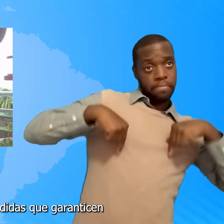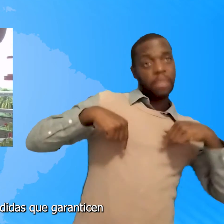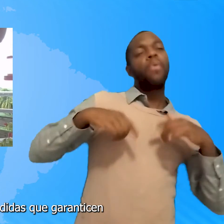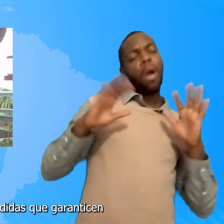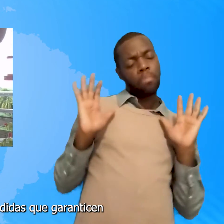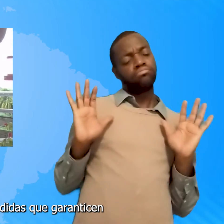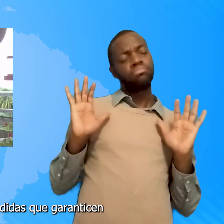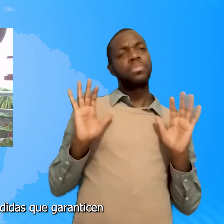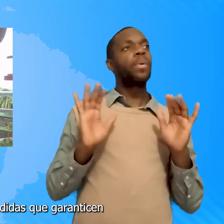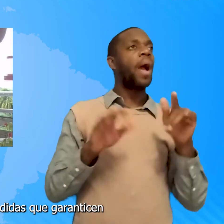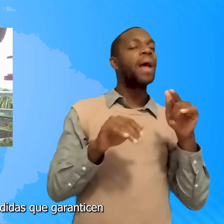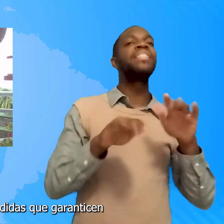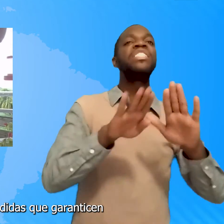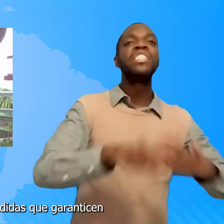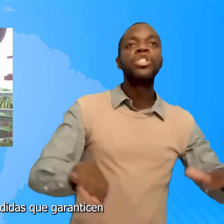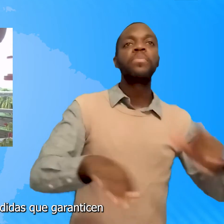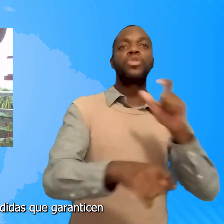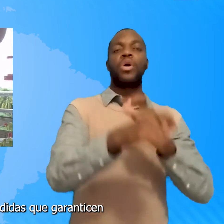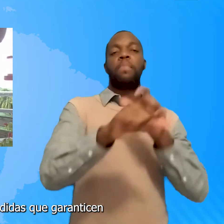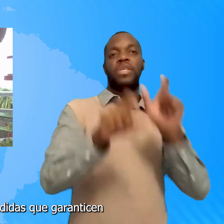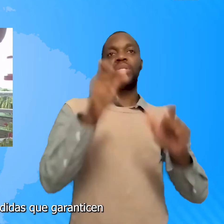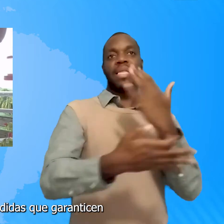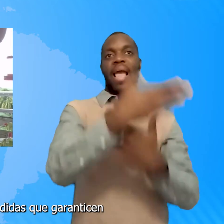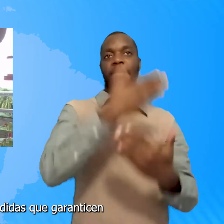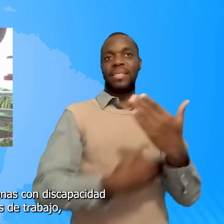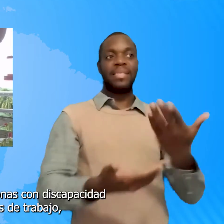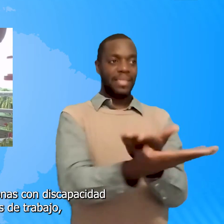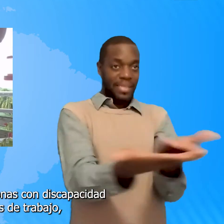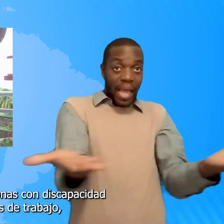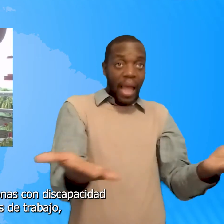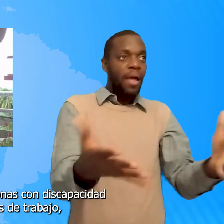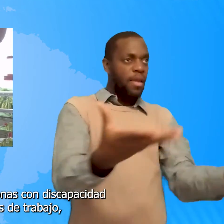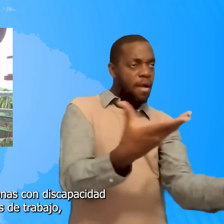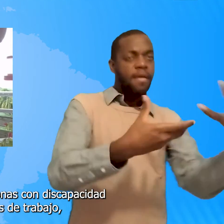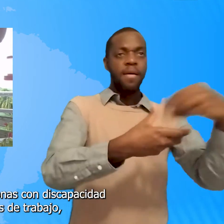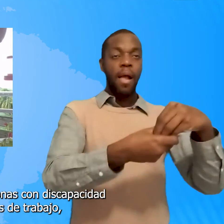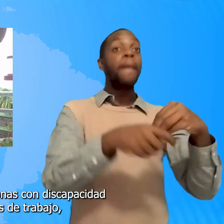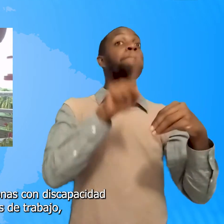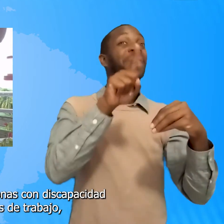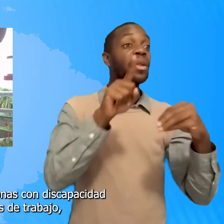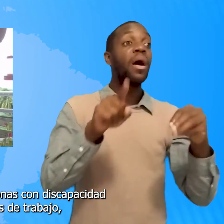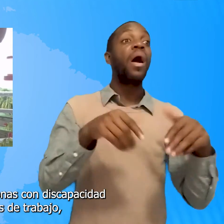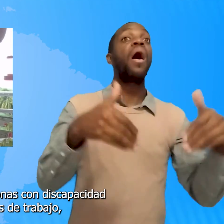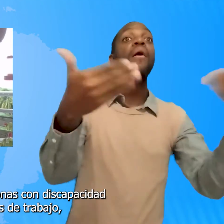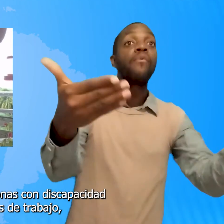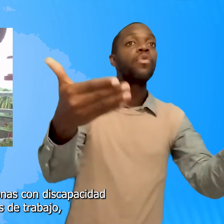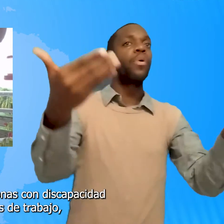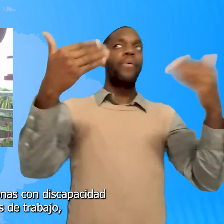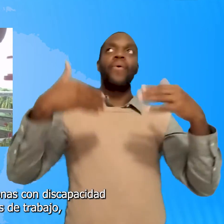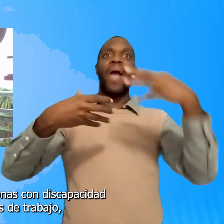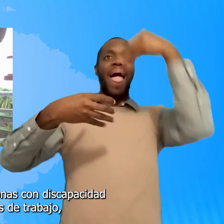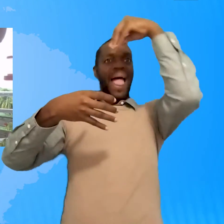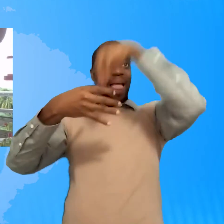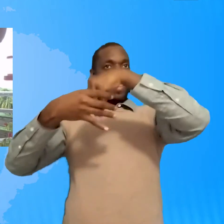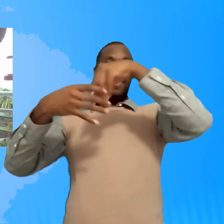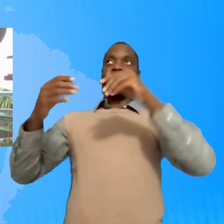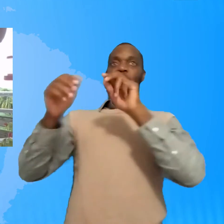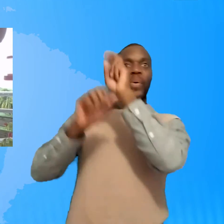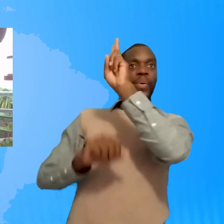tener todas las medidas que garanticen el acceso de las personas con discapacidad a los puestos de